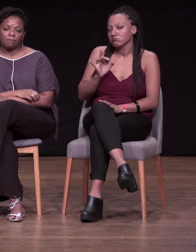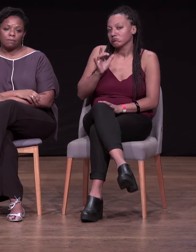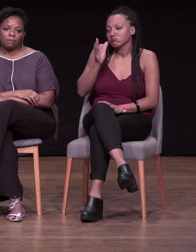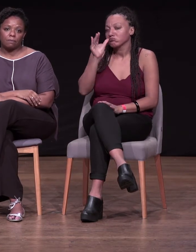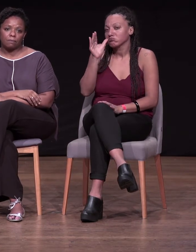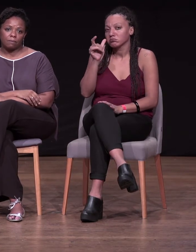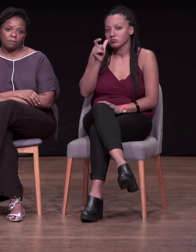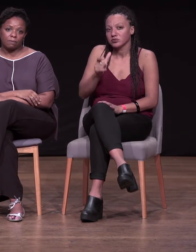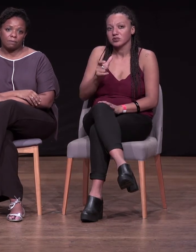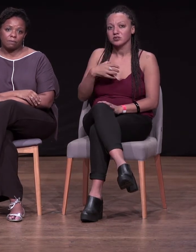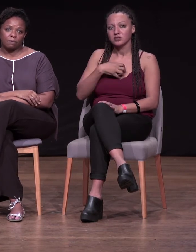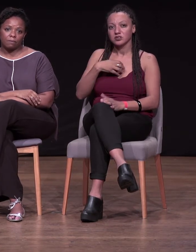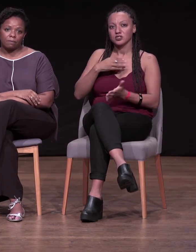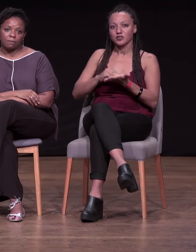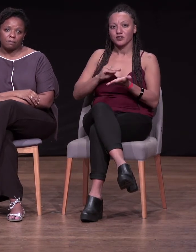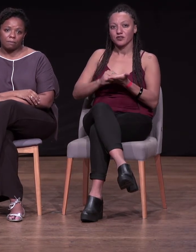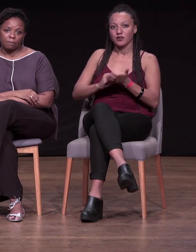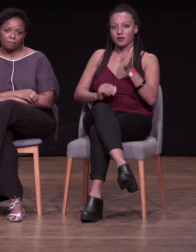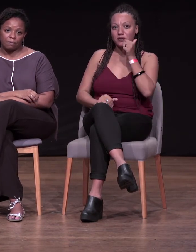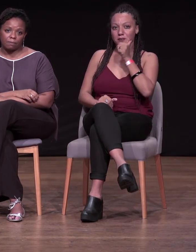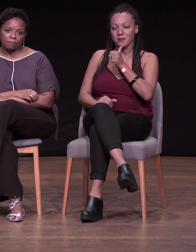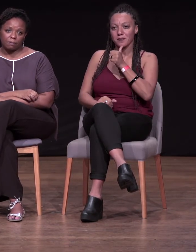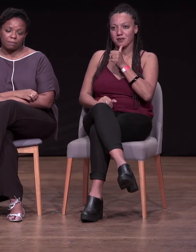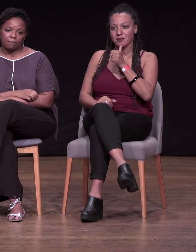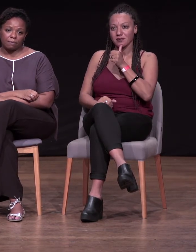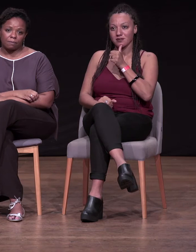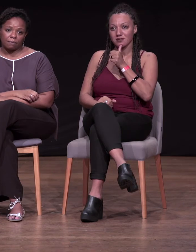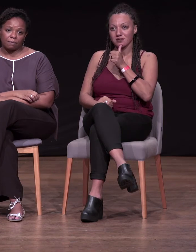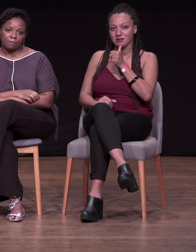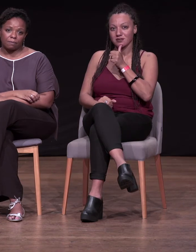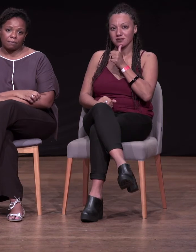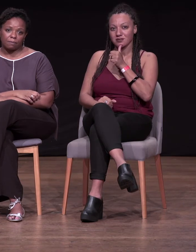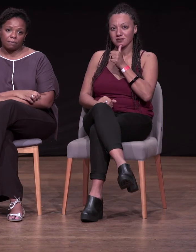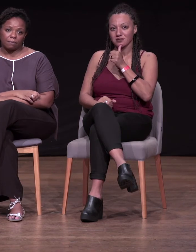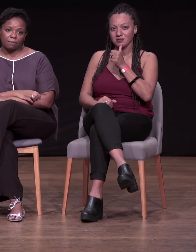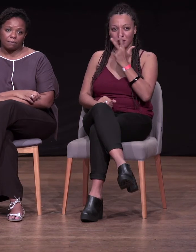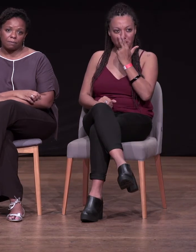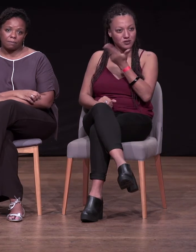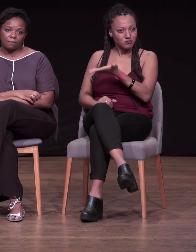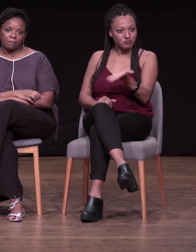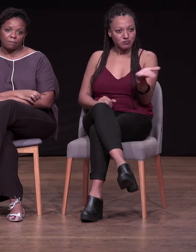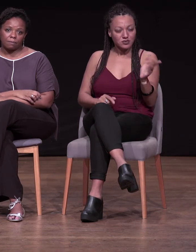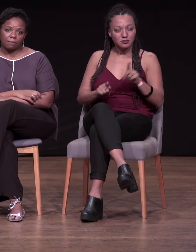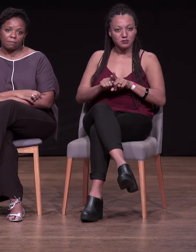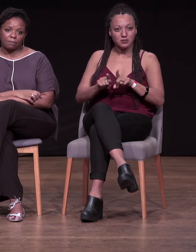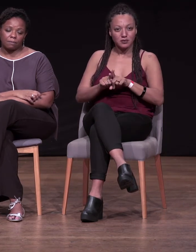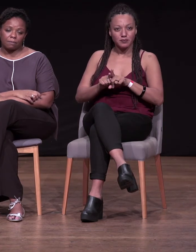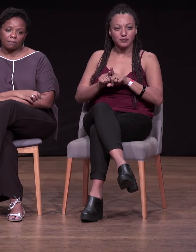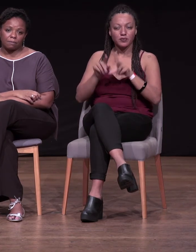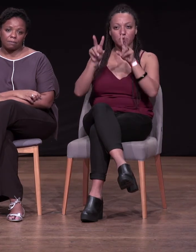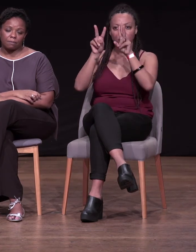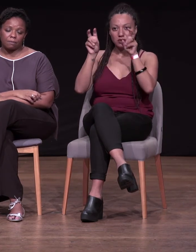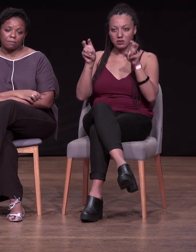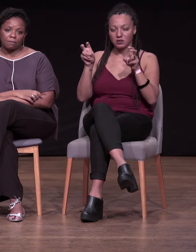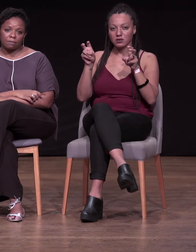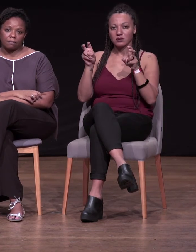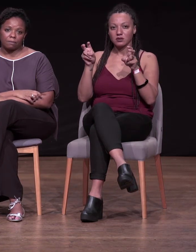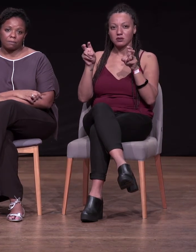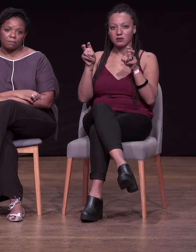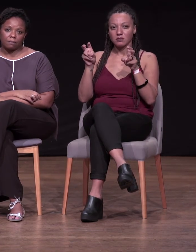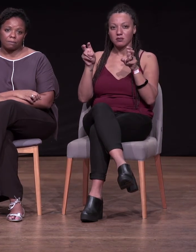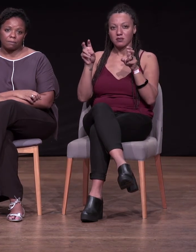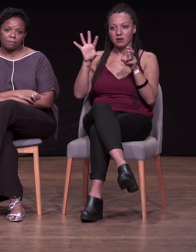Eu senti um pouquinho de falta da mulher, né? Acho que todo mundo. Apesar da temática ser